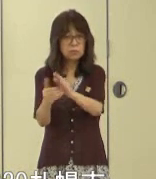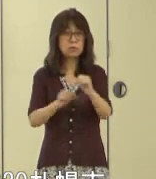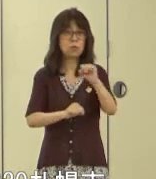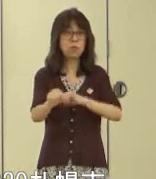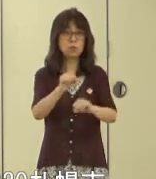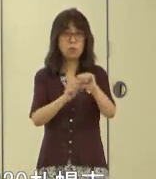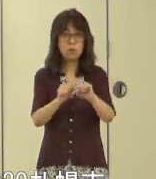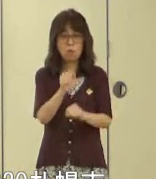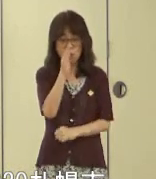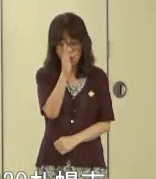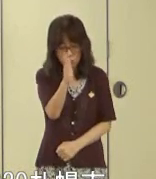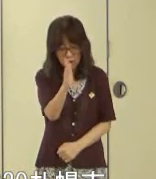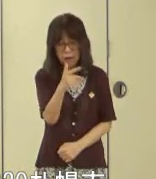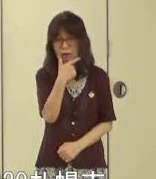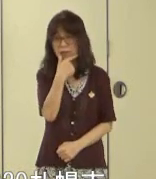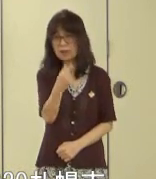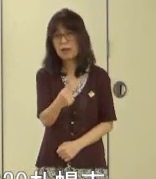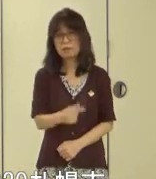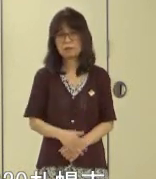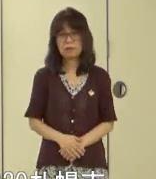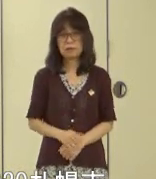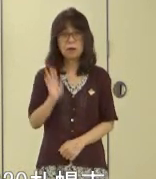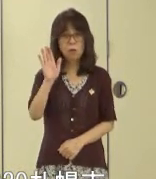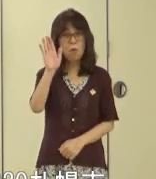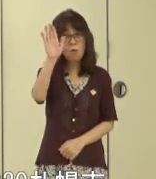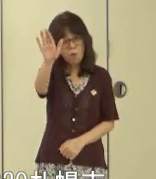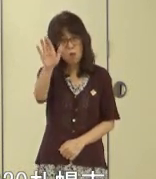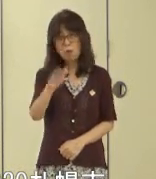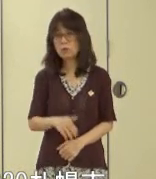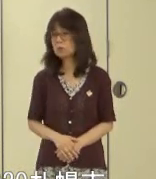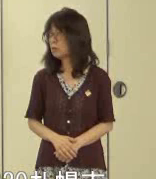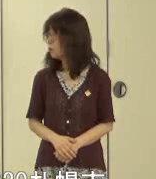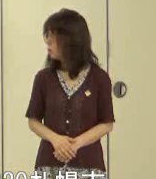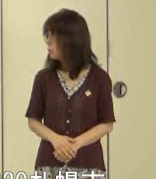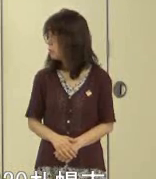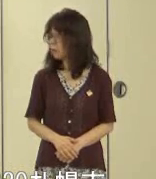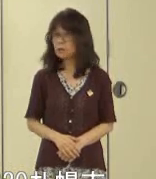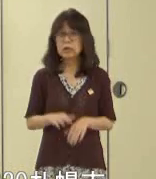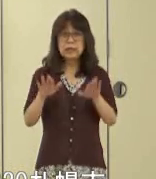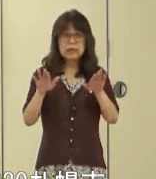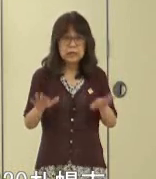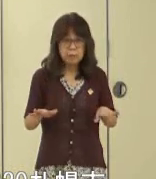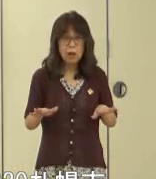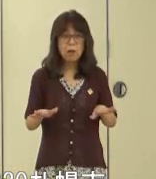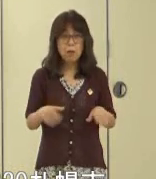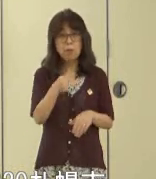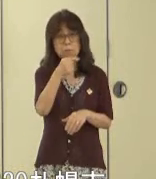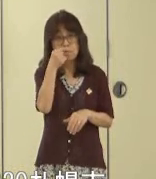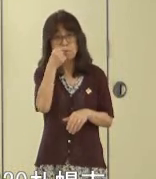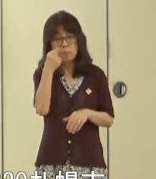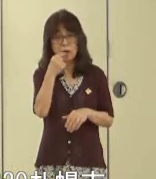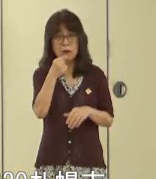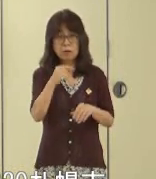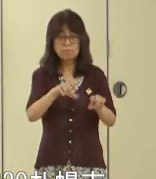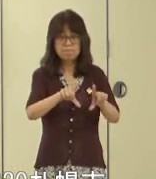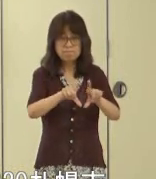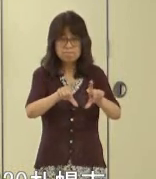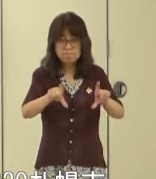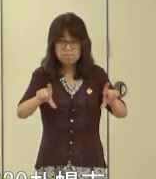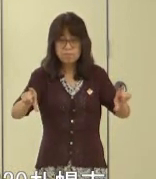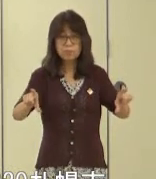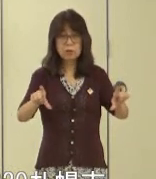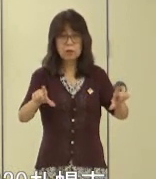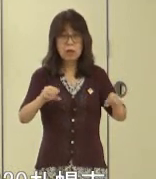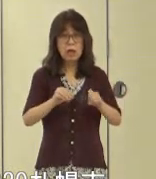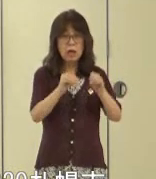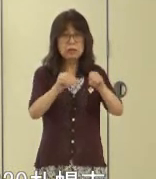います。そして今後の一定程度、今札幌市内感染状況